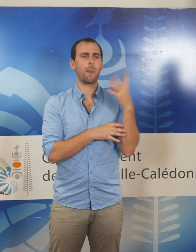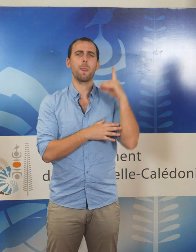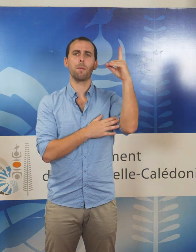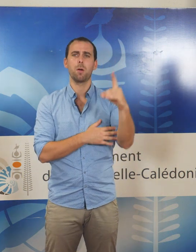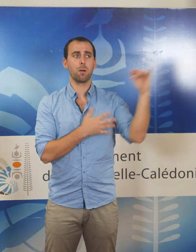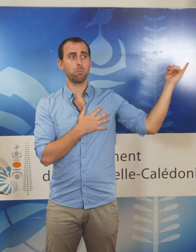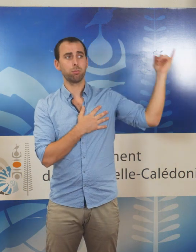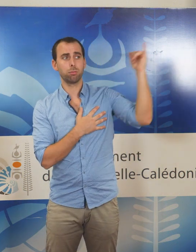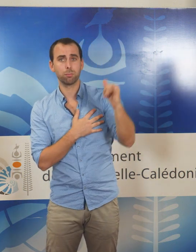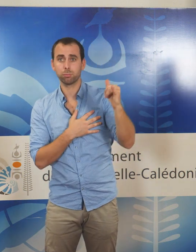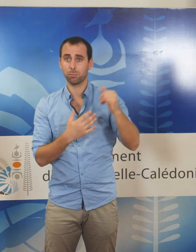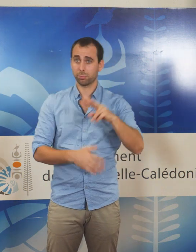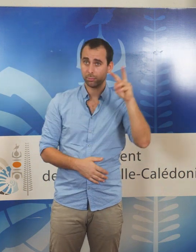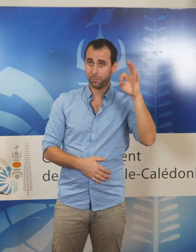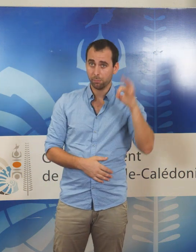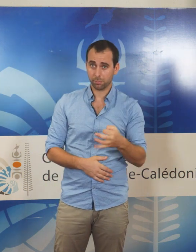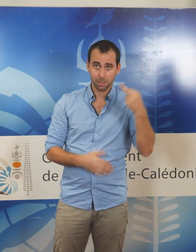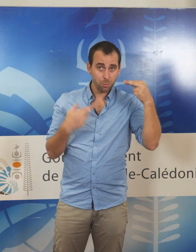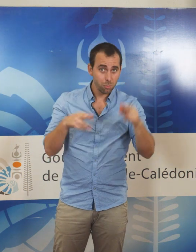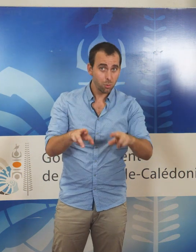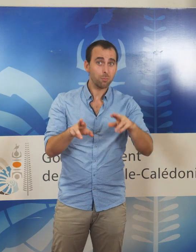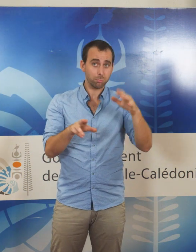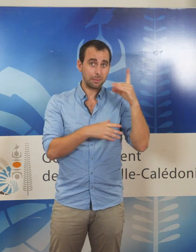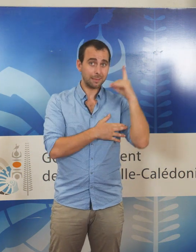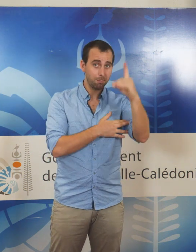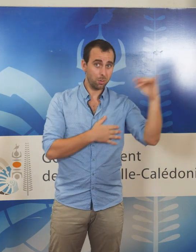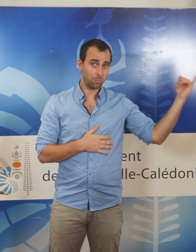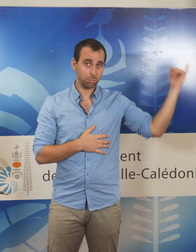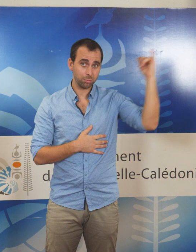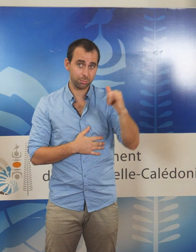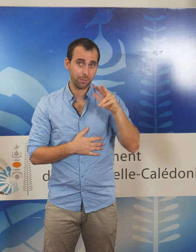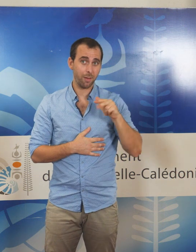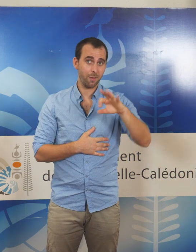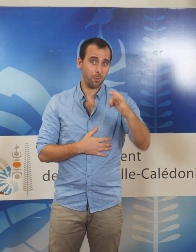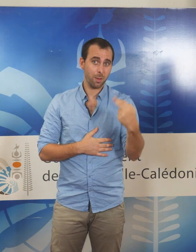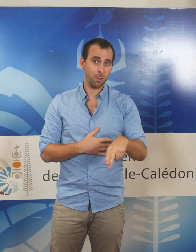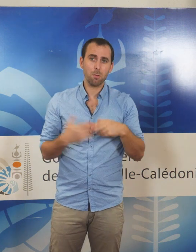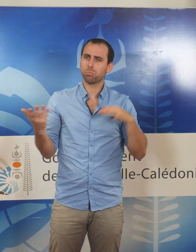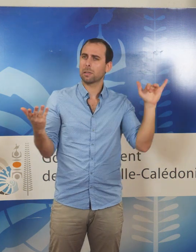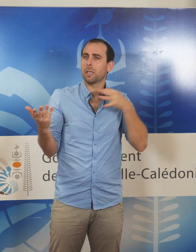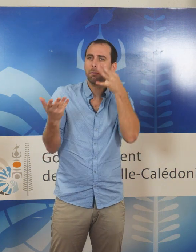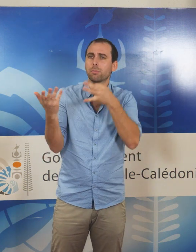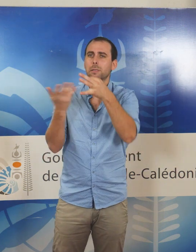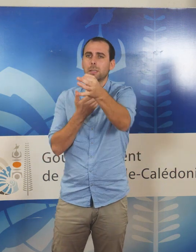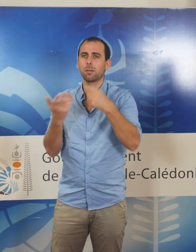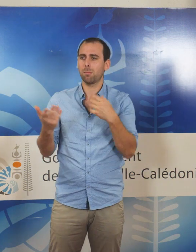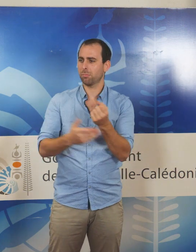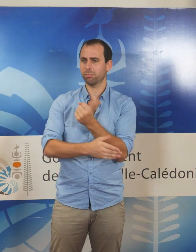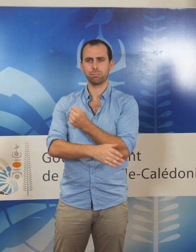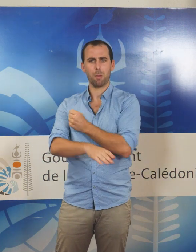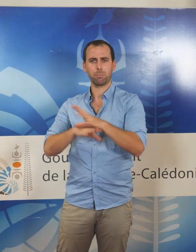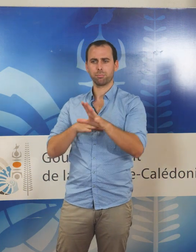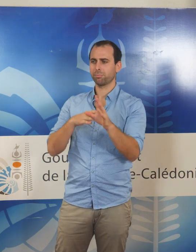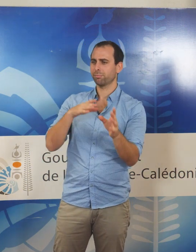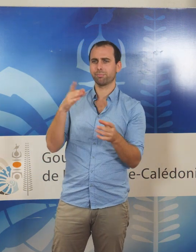que vous avez eu une confirmation qu'il y avait un vol qui arrivait dimanche ? Enfin, est-ce que vous avez des sources où il y a un vol qui arrivait dimanche ? Est-ce que vous avez eu un communiqué de presse du